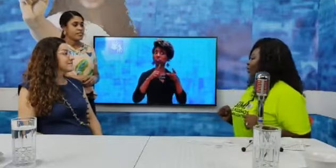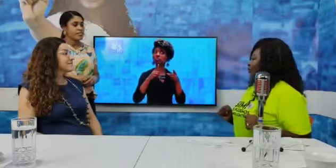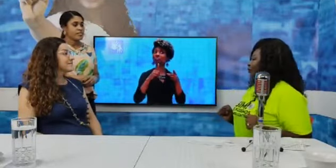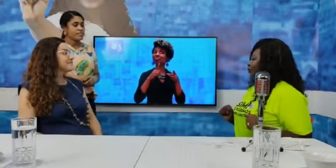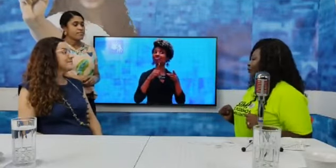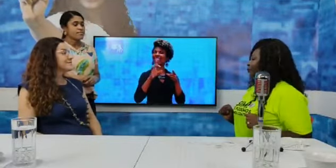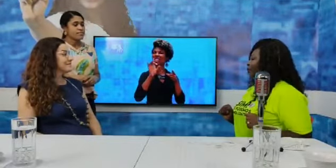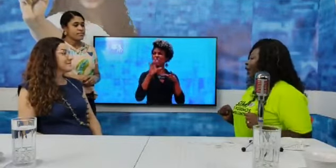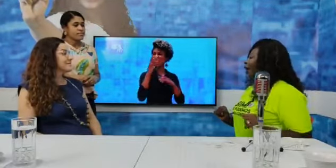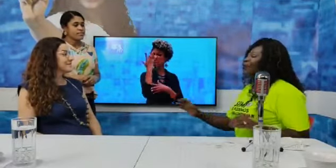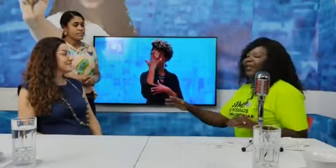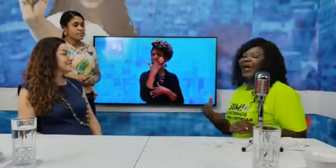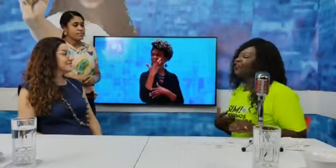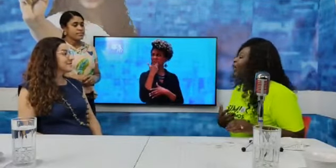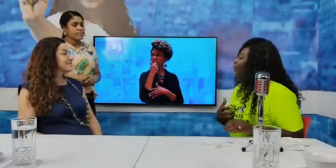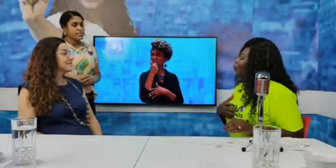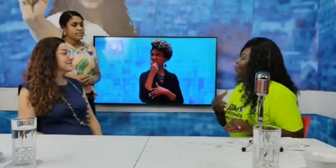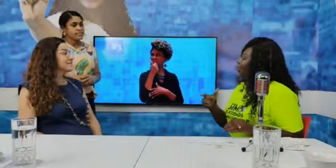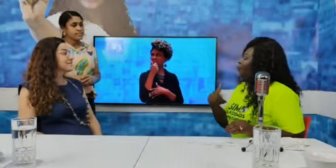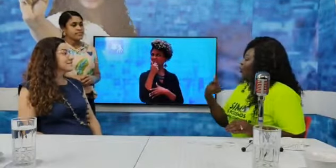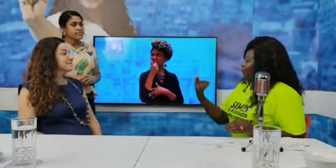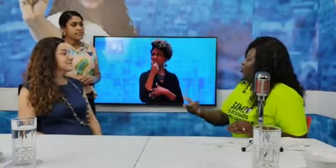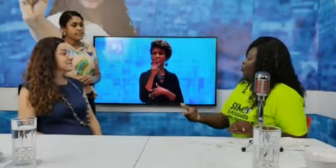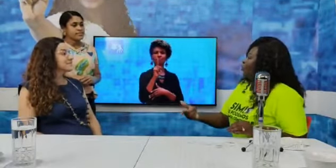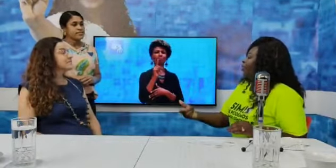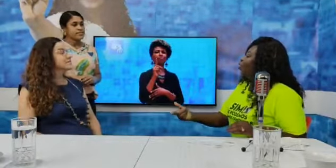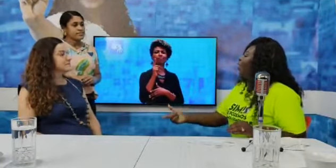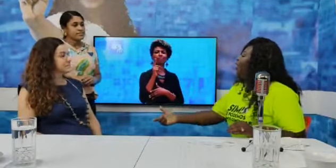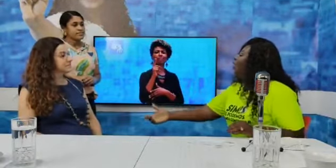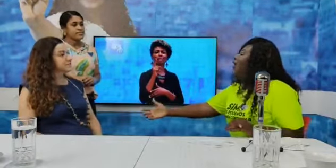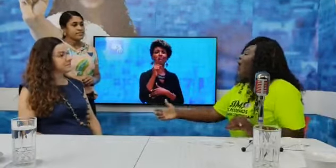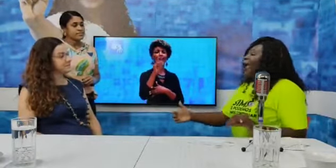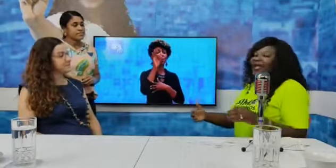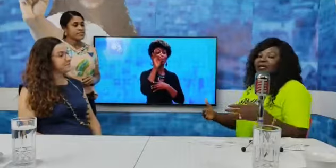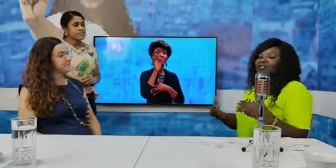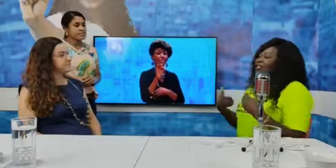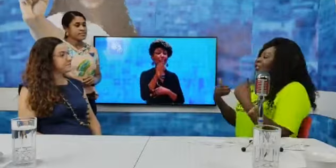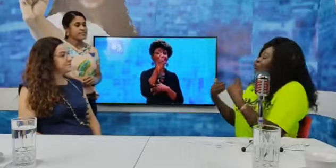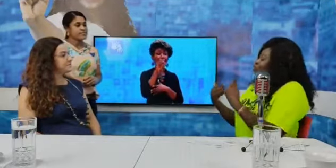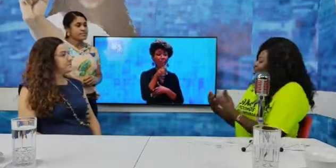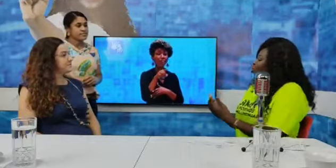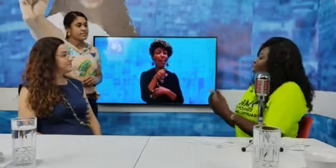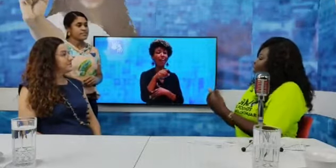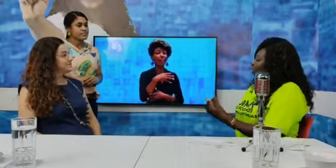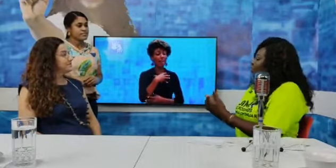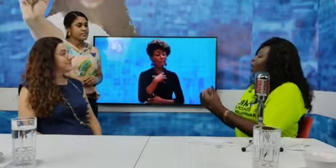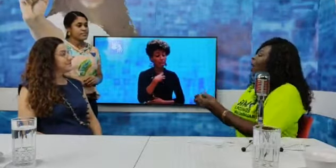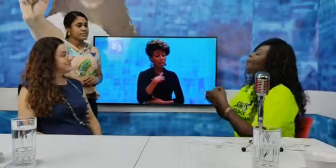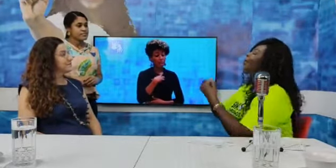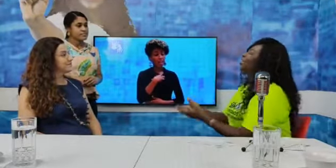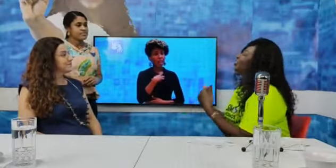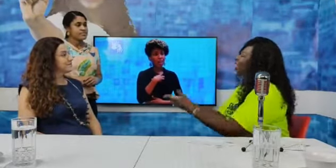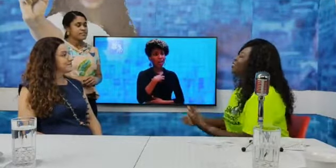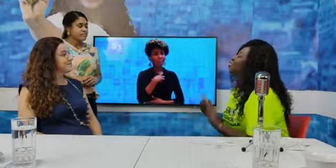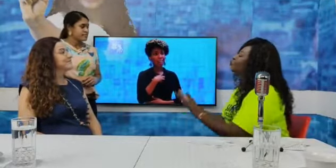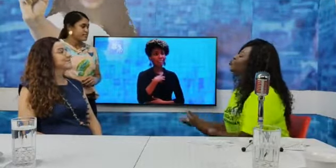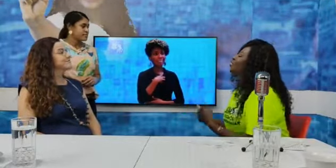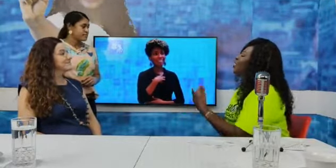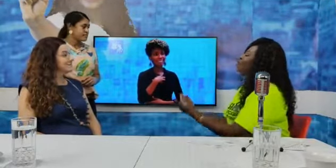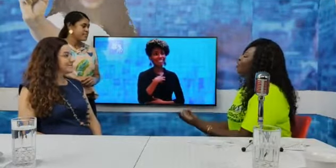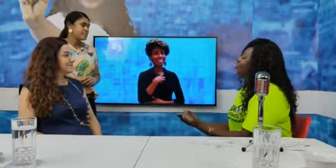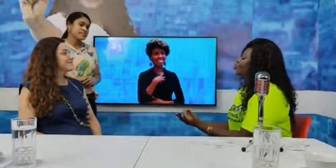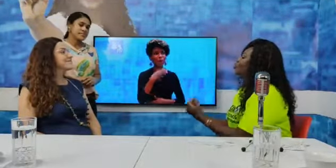achar bonito. A verdade é que a pessoa ela não se expressou da maneira correta. Ela sentiu ali a